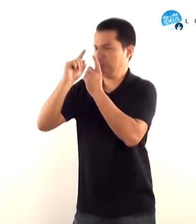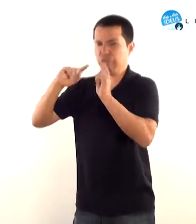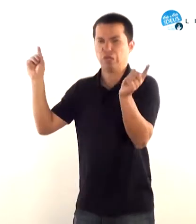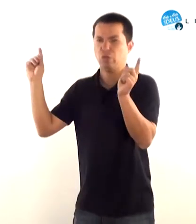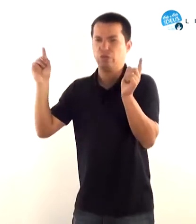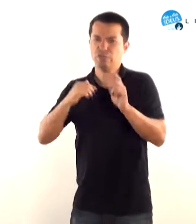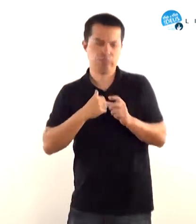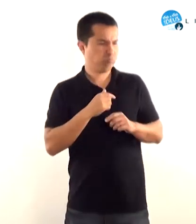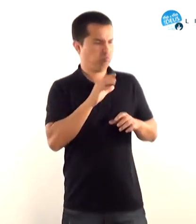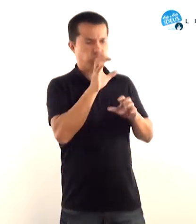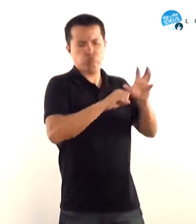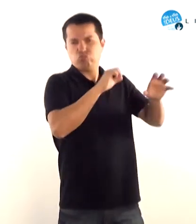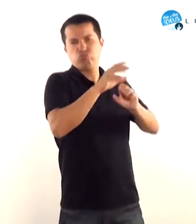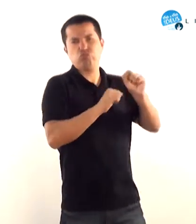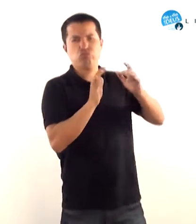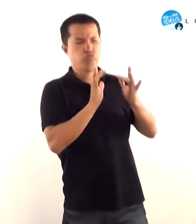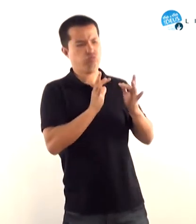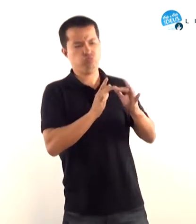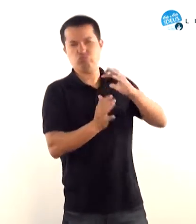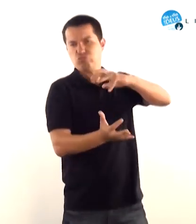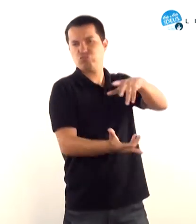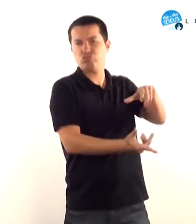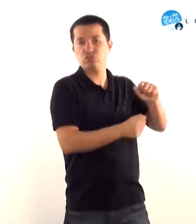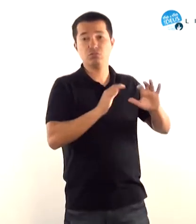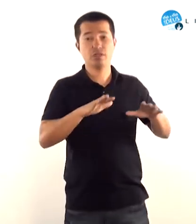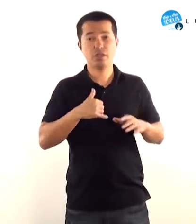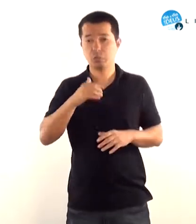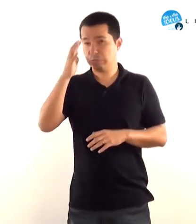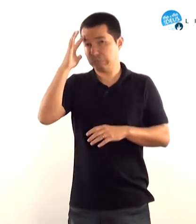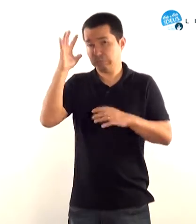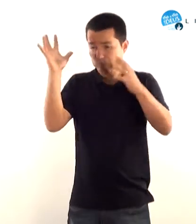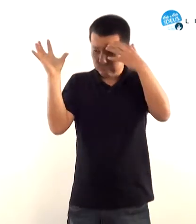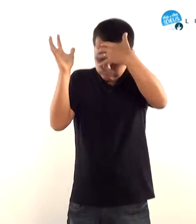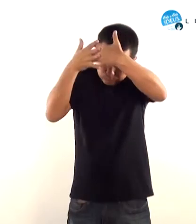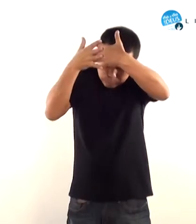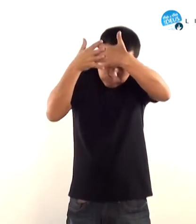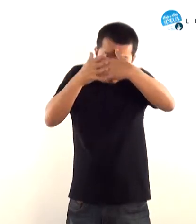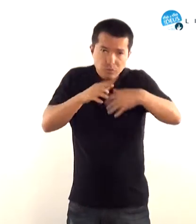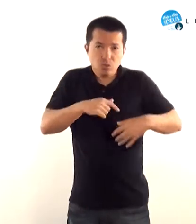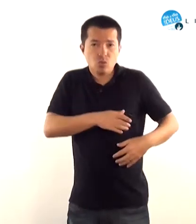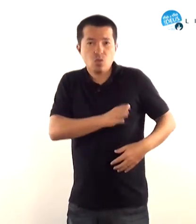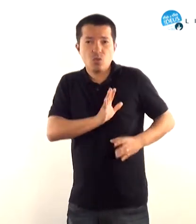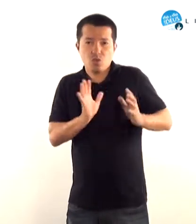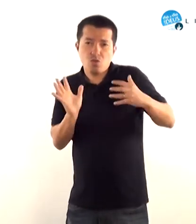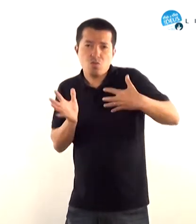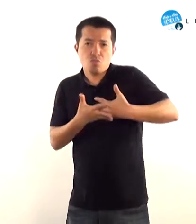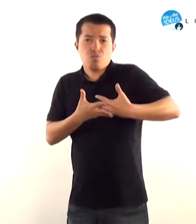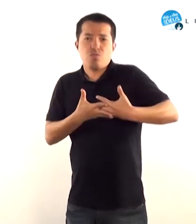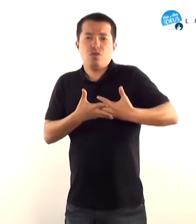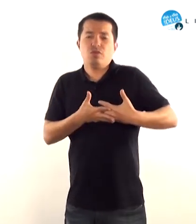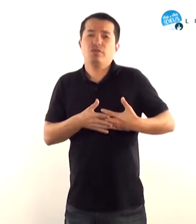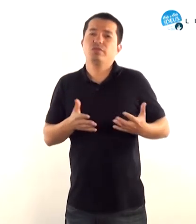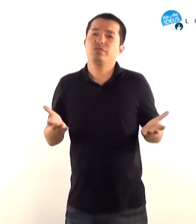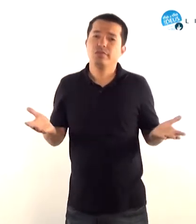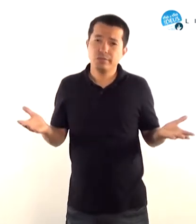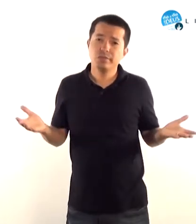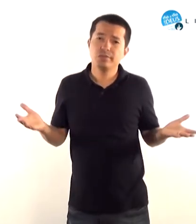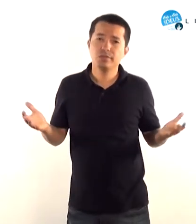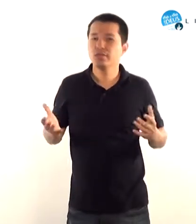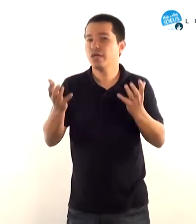E eles não eram capazes de entender que era Deus que estava falando com eles. E a